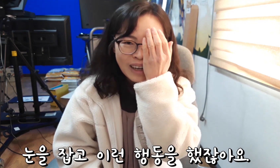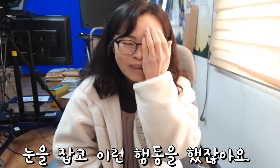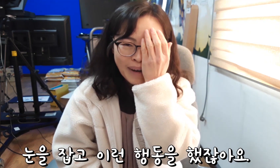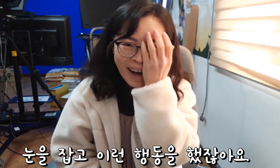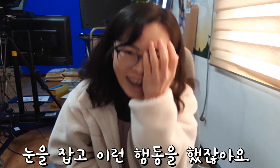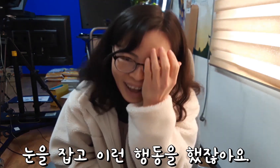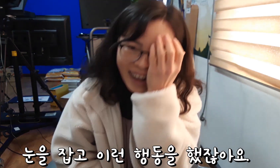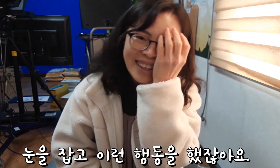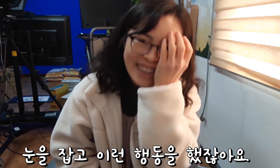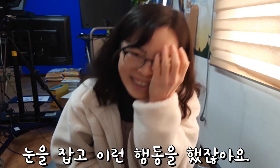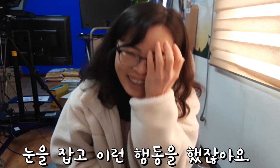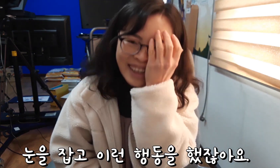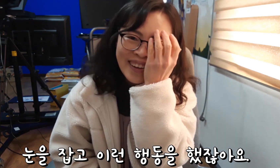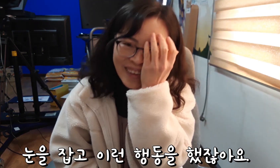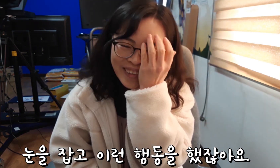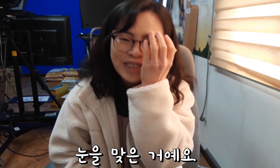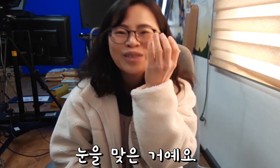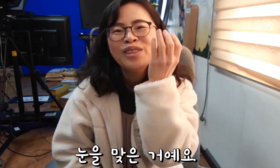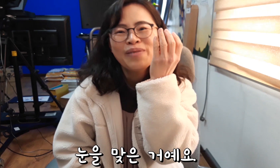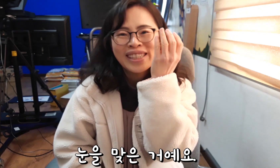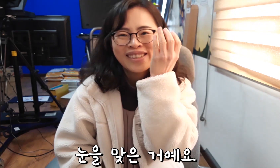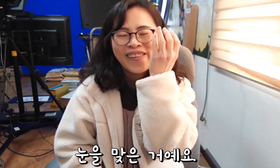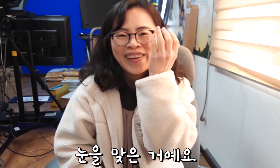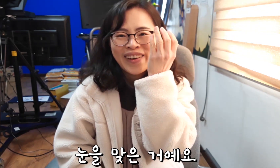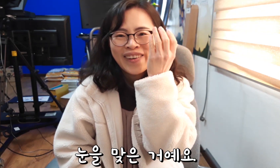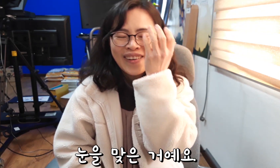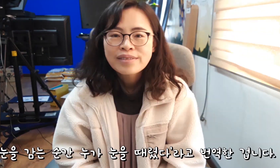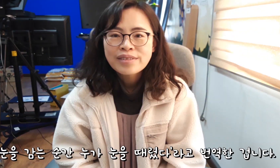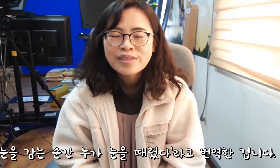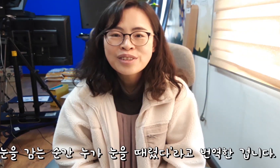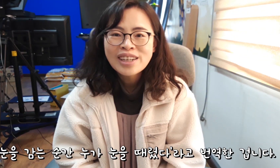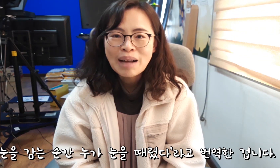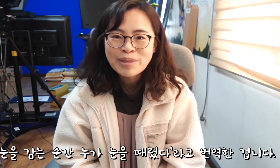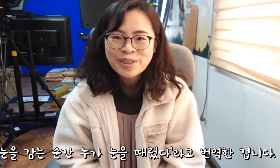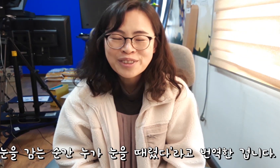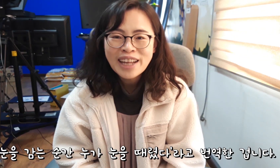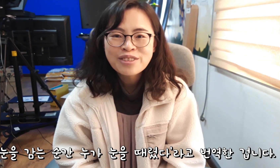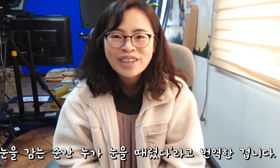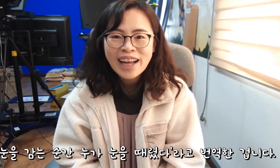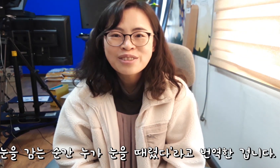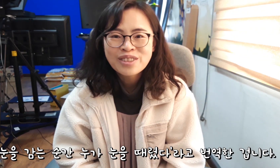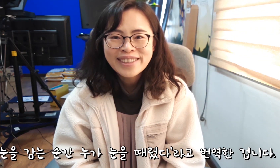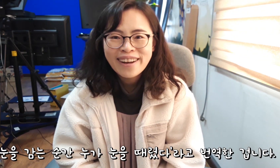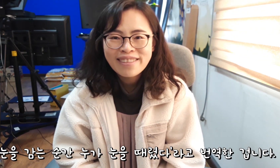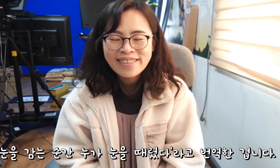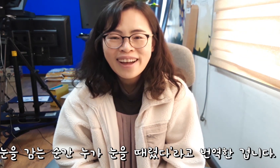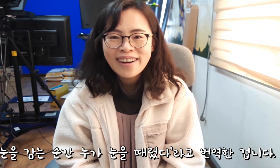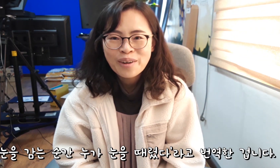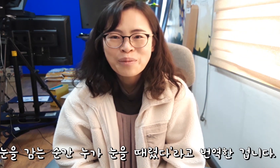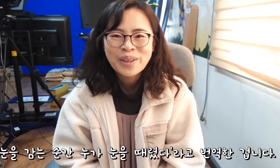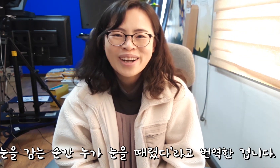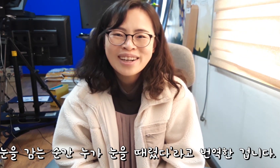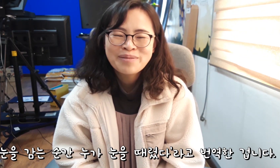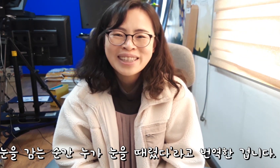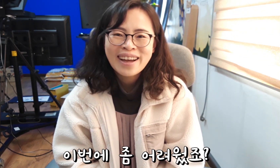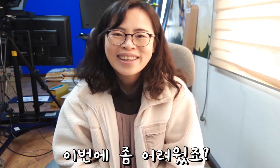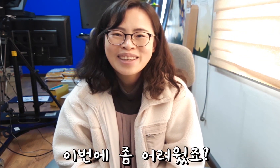막 이랬잖아요. 그러니까 눈을 맞은 거예요. 눈을 감는 순간 누가 눈을 때렸다라고 번역한 겁니다. 이번에